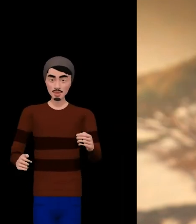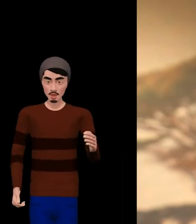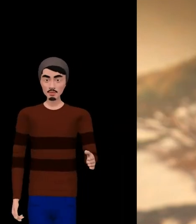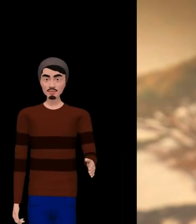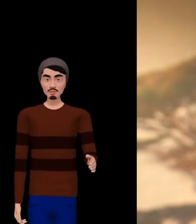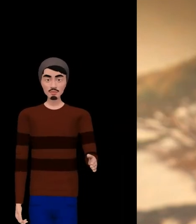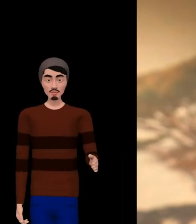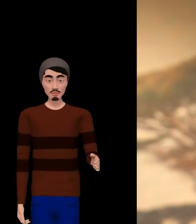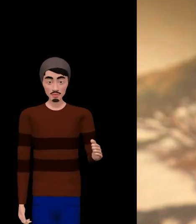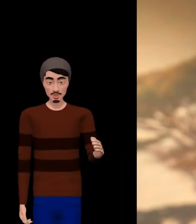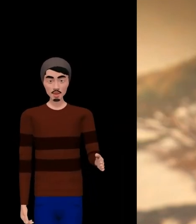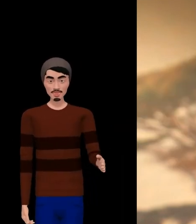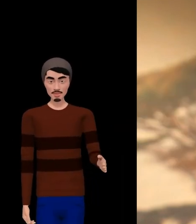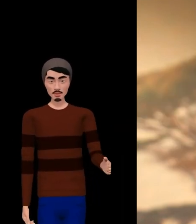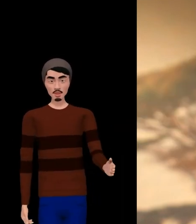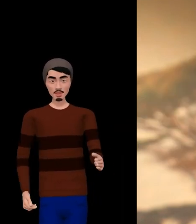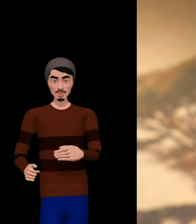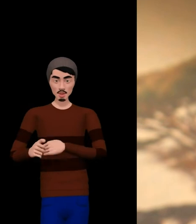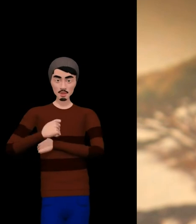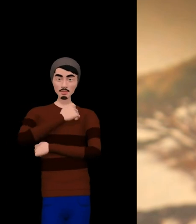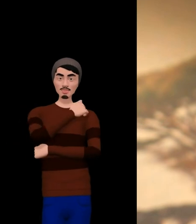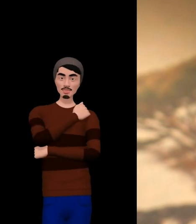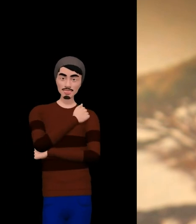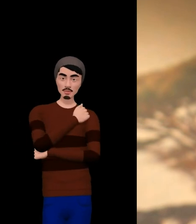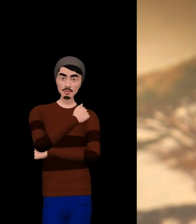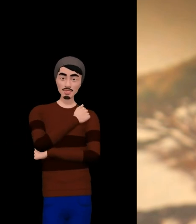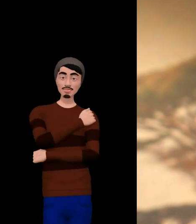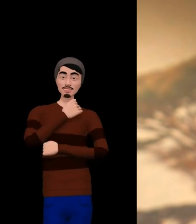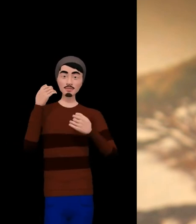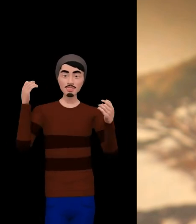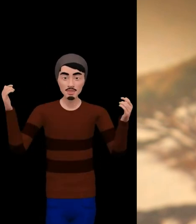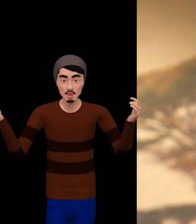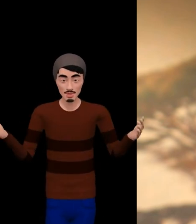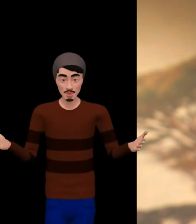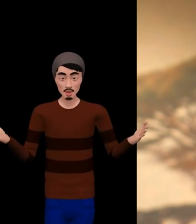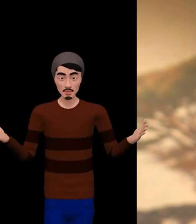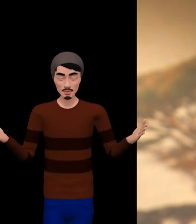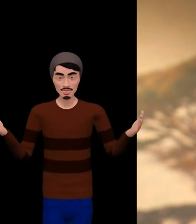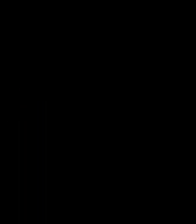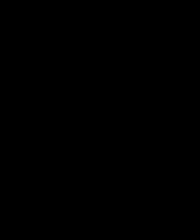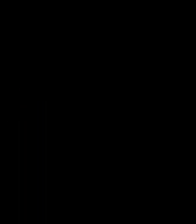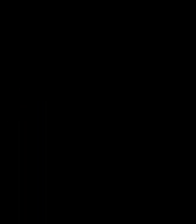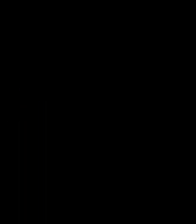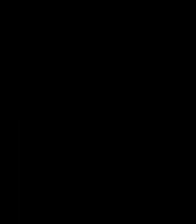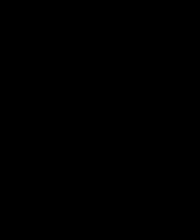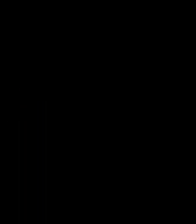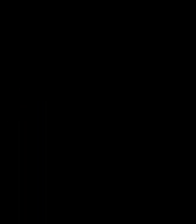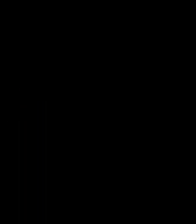importantissimo della preistoria. Ci vediamo alla prossima puntata. Ciao ciao!